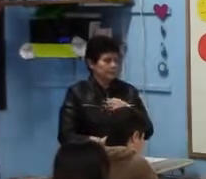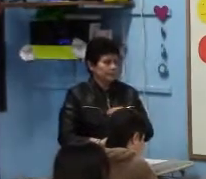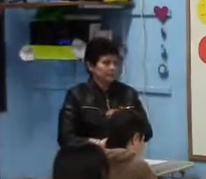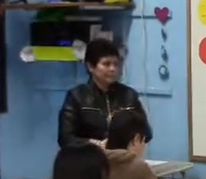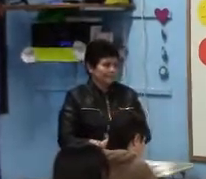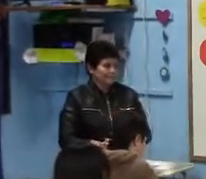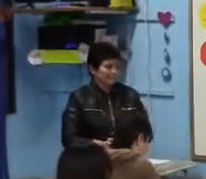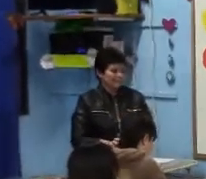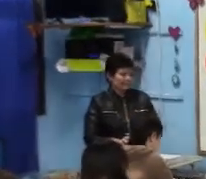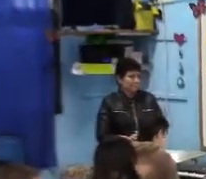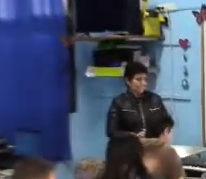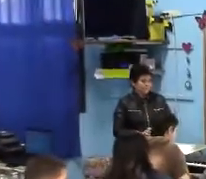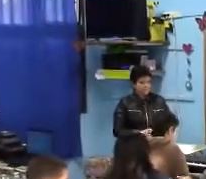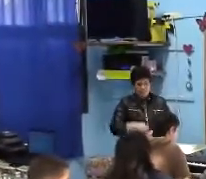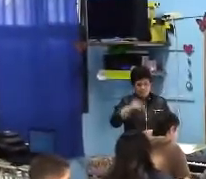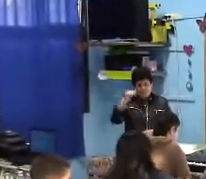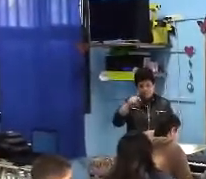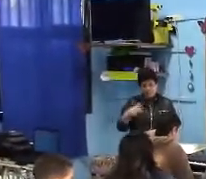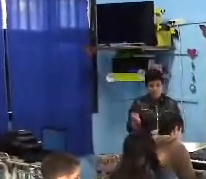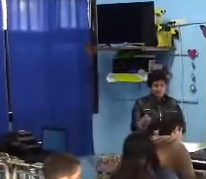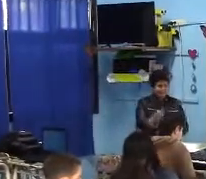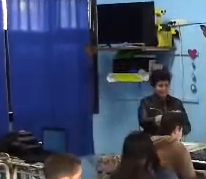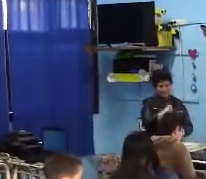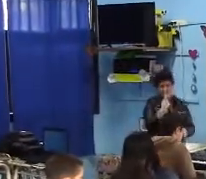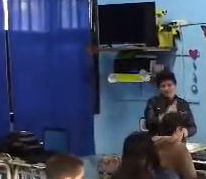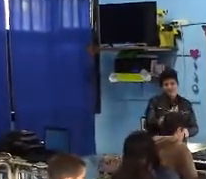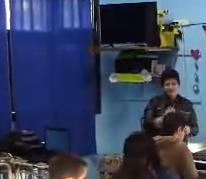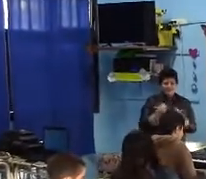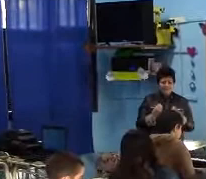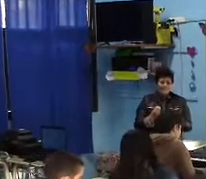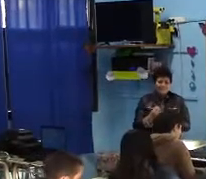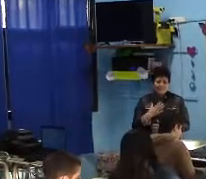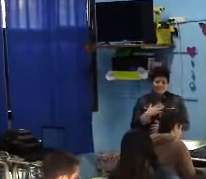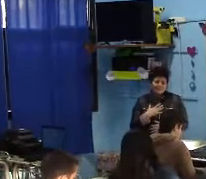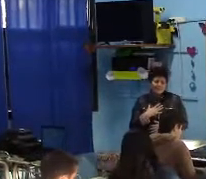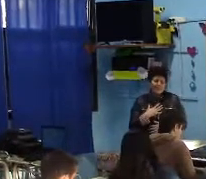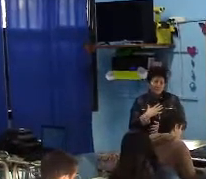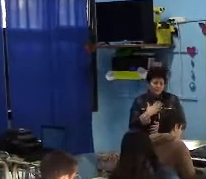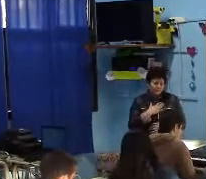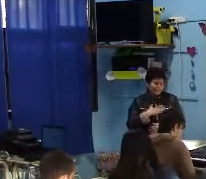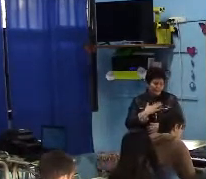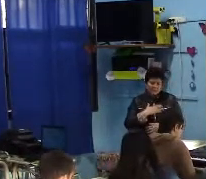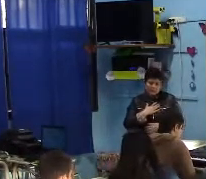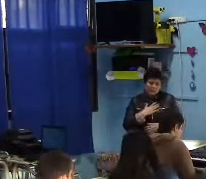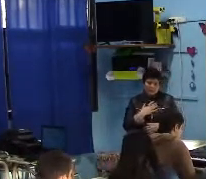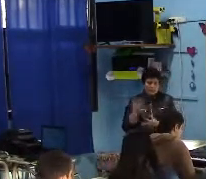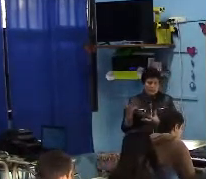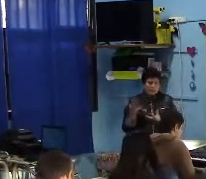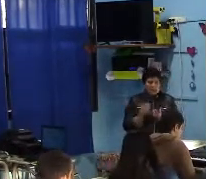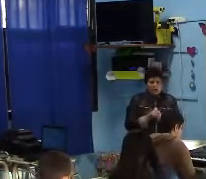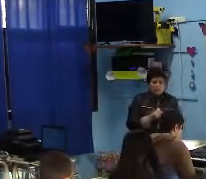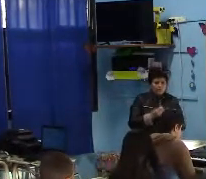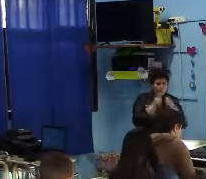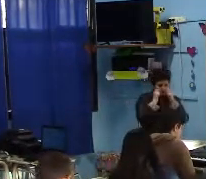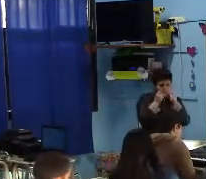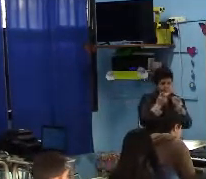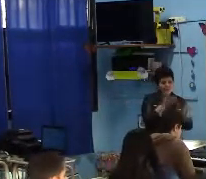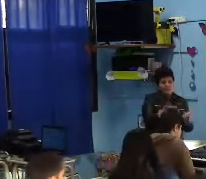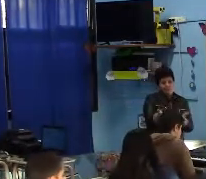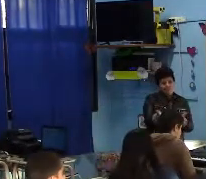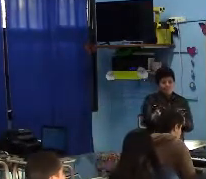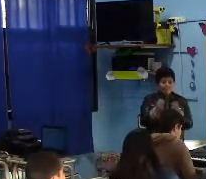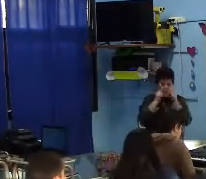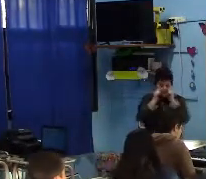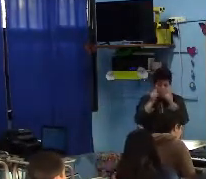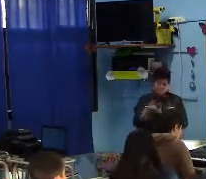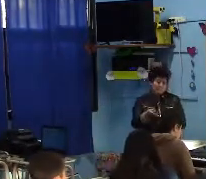para nosotros fue de aliento la visita a los pastores. La visita de